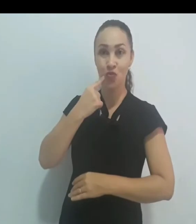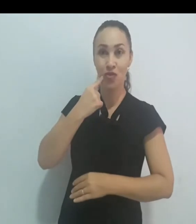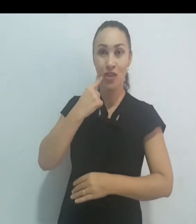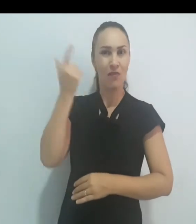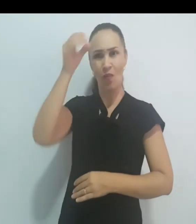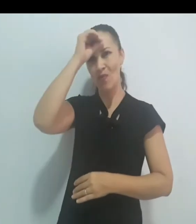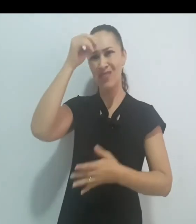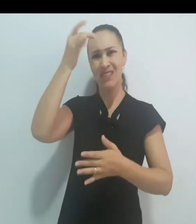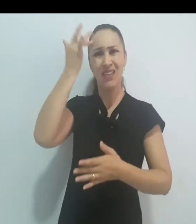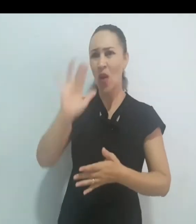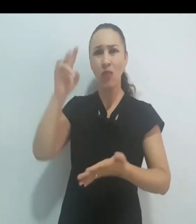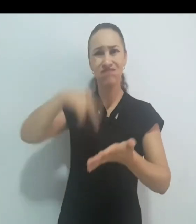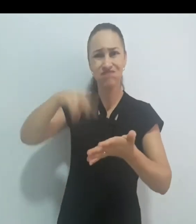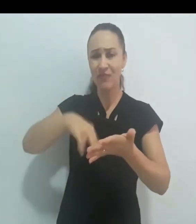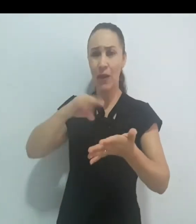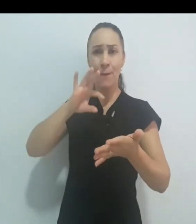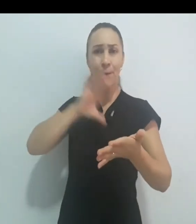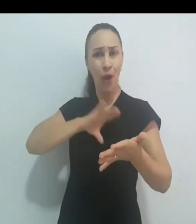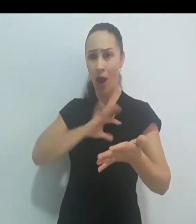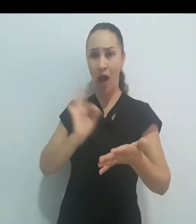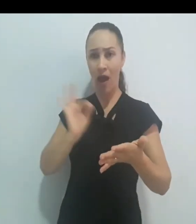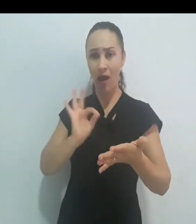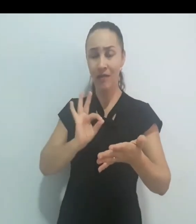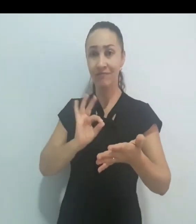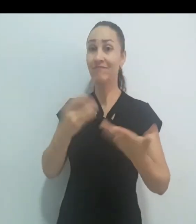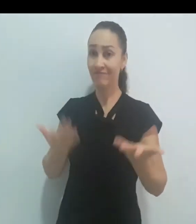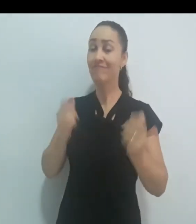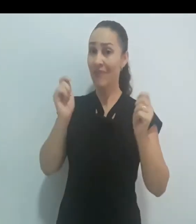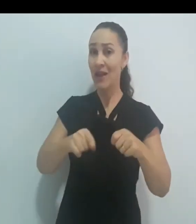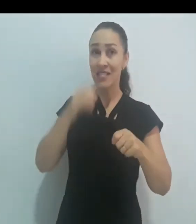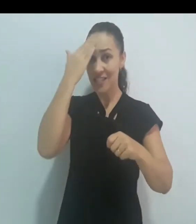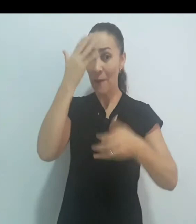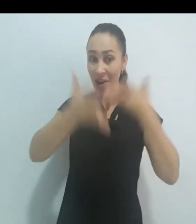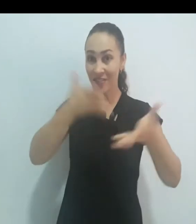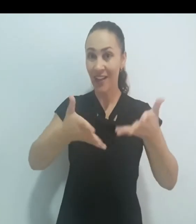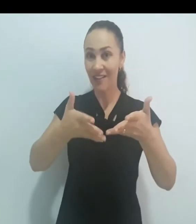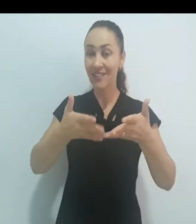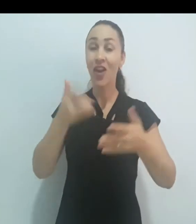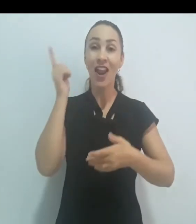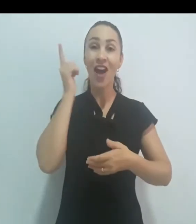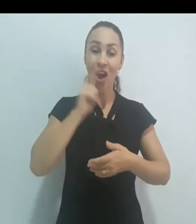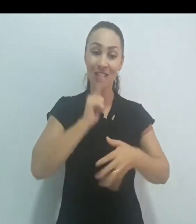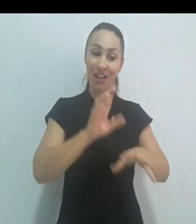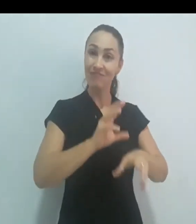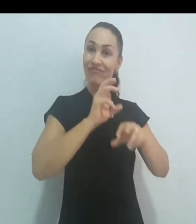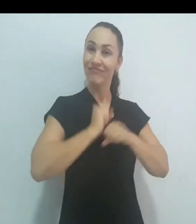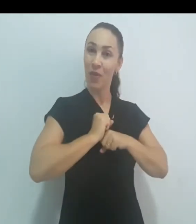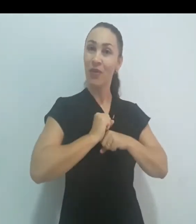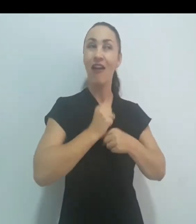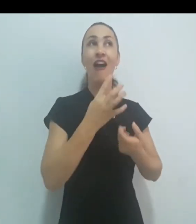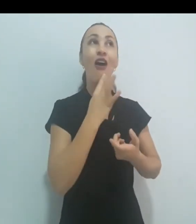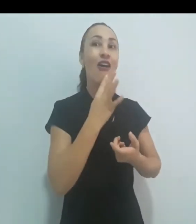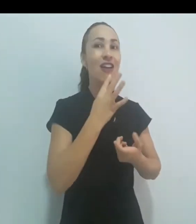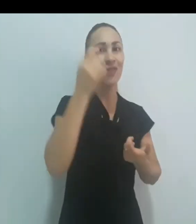aquelas pessoas surdas que não leem em português, porque existe também, mas que entendem a língua de sinais, possam se